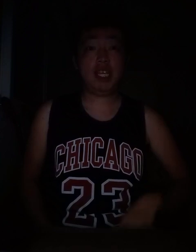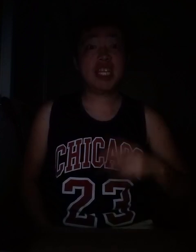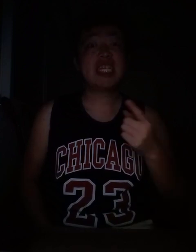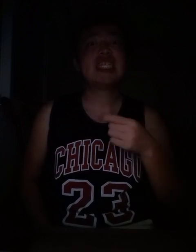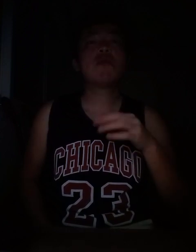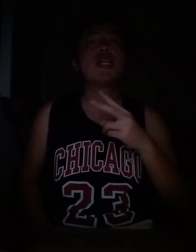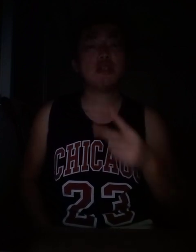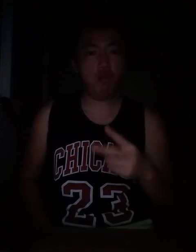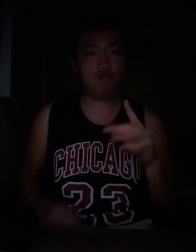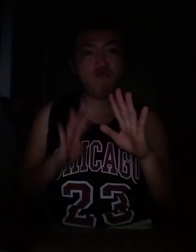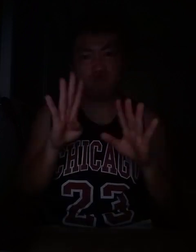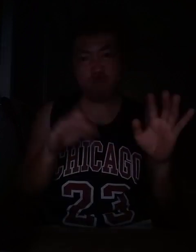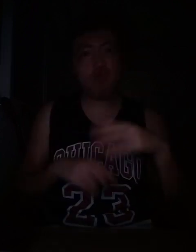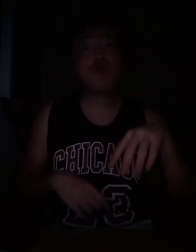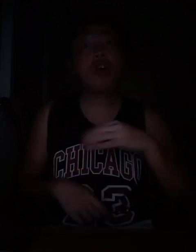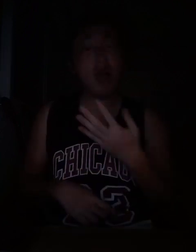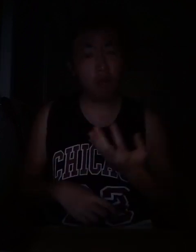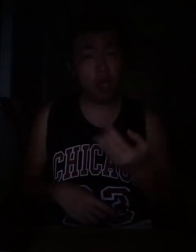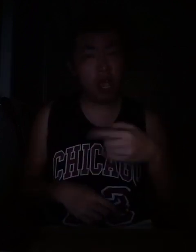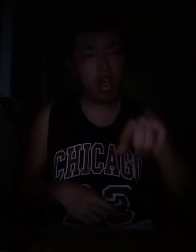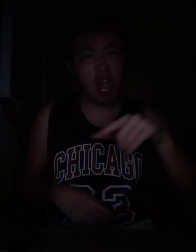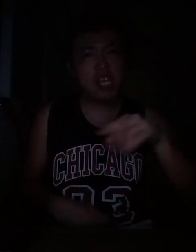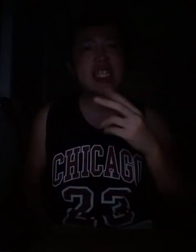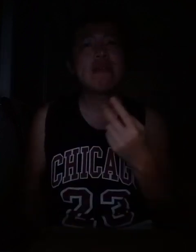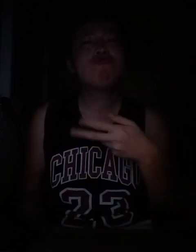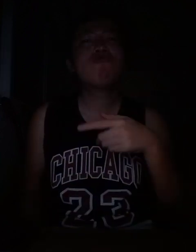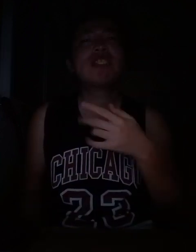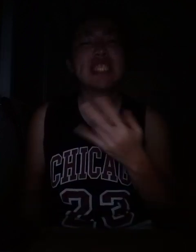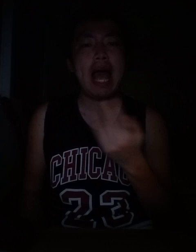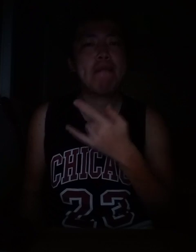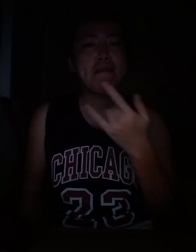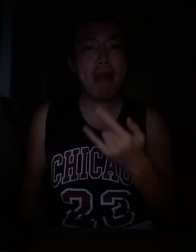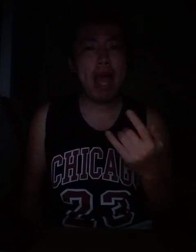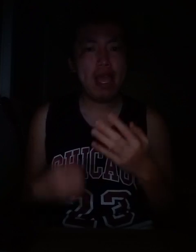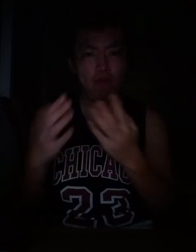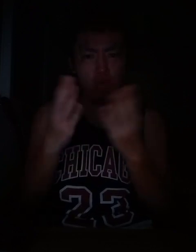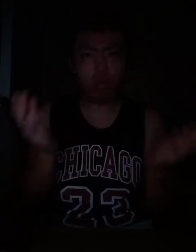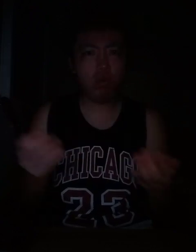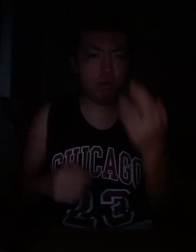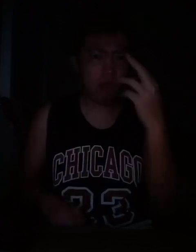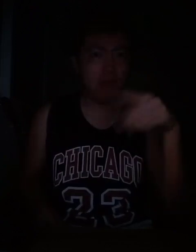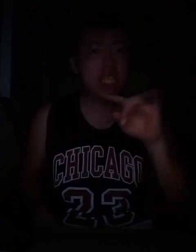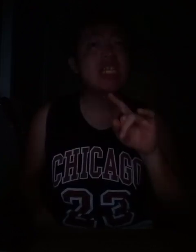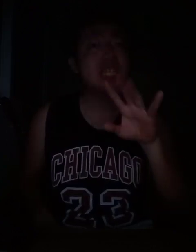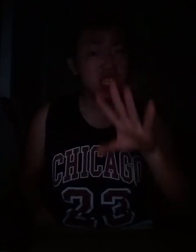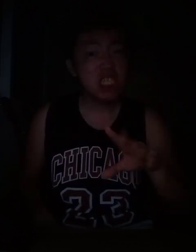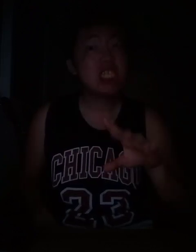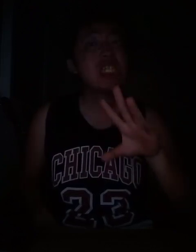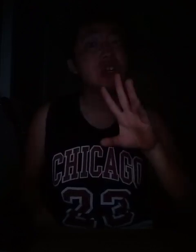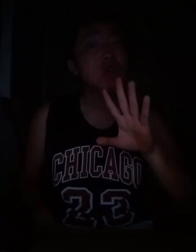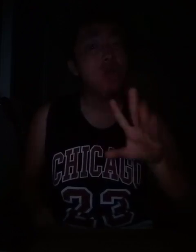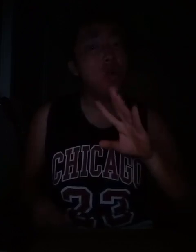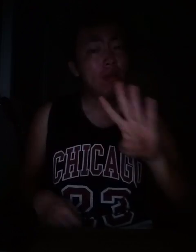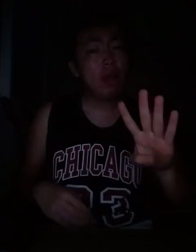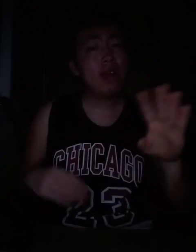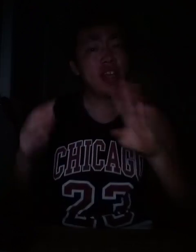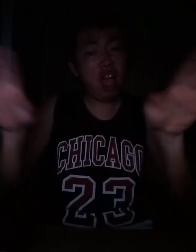2012년 9월 추석을 앞두고 한반도를 강타한 태풍 산바의 모습입니다. 순간 최고 풍속 초당 54m의 강풍을 몰고